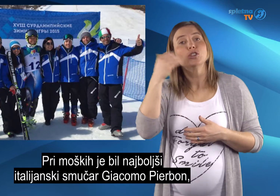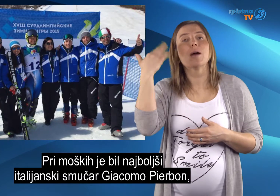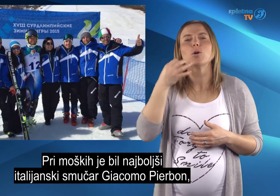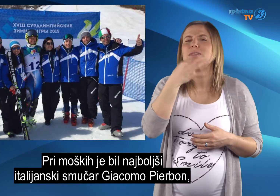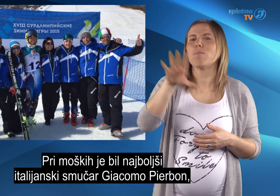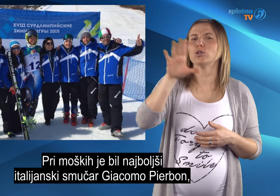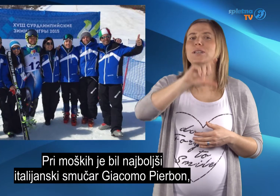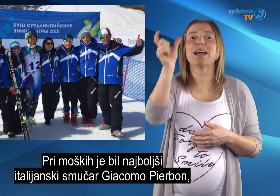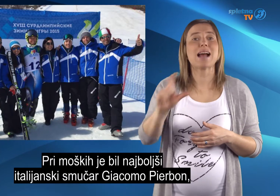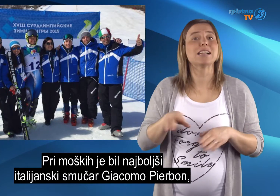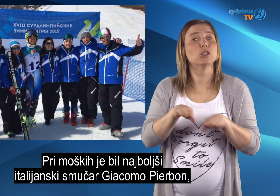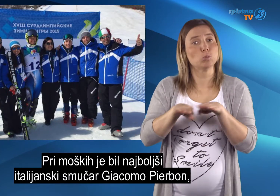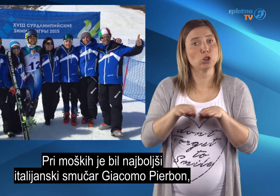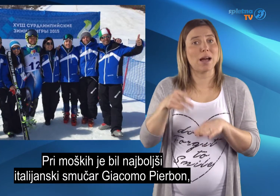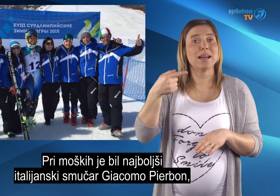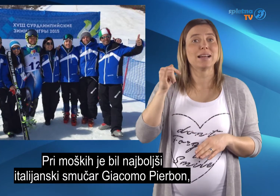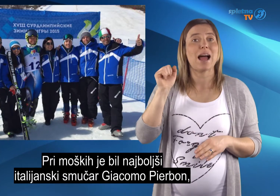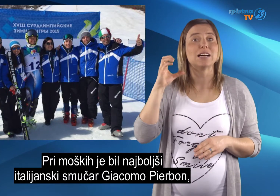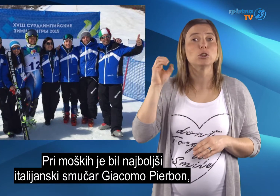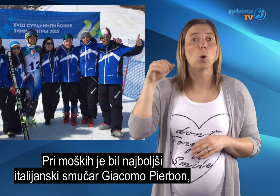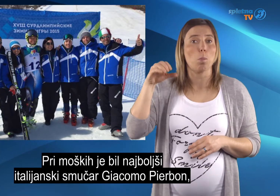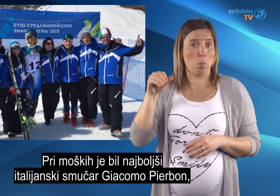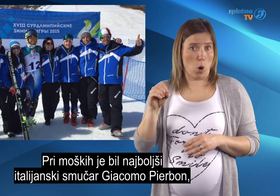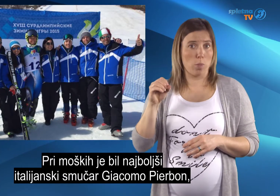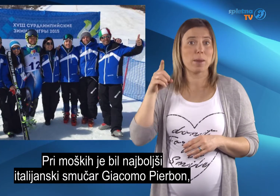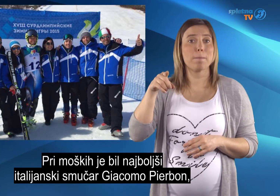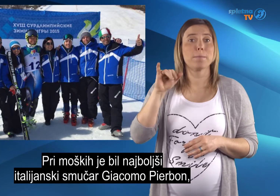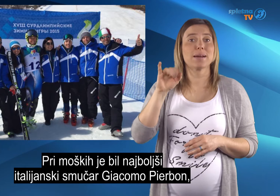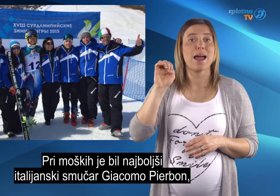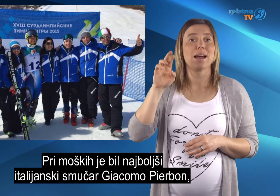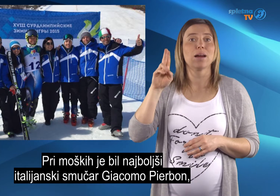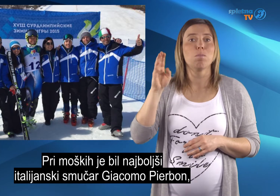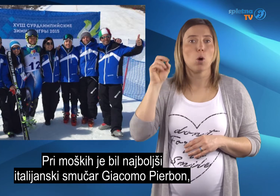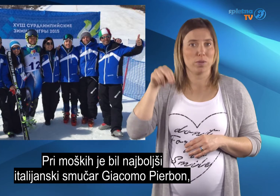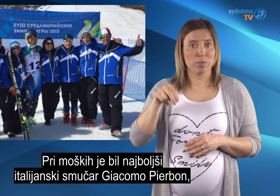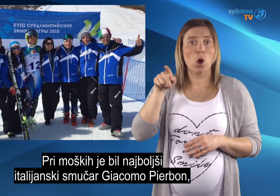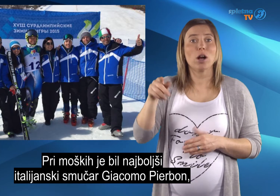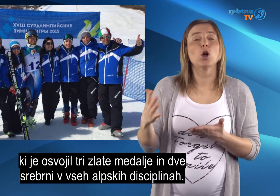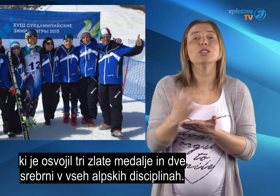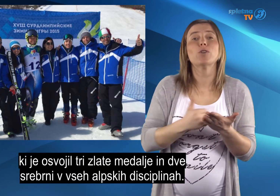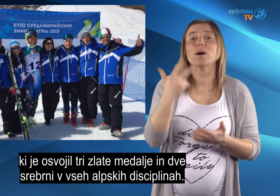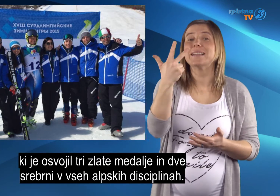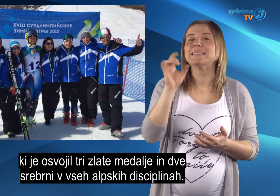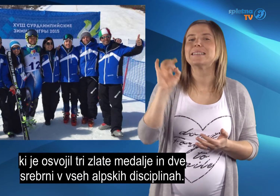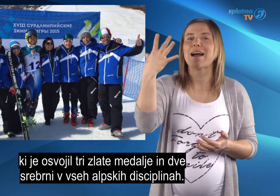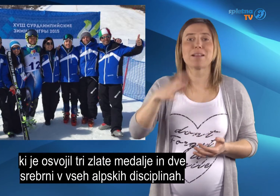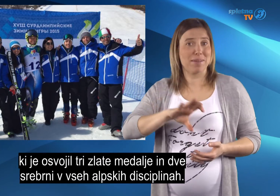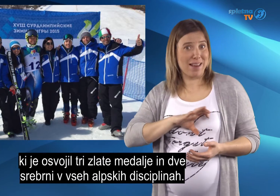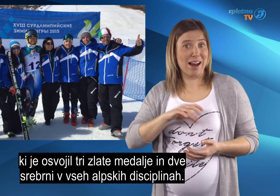bil najboljši italijanski smučar Giacomo Pierbon, ki je osvojil 3 zlate medalje in 2 srebrni v vseh